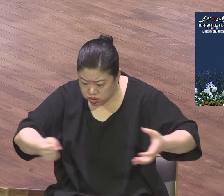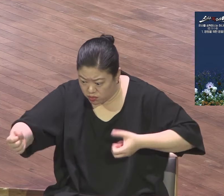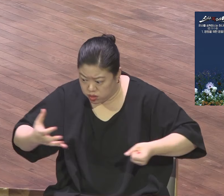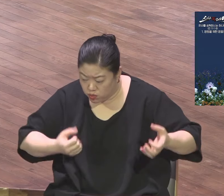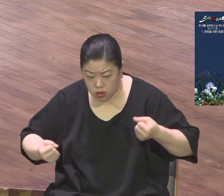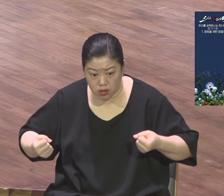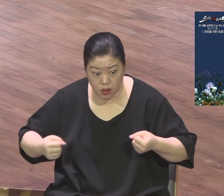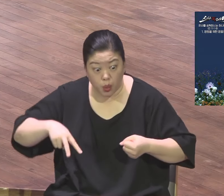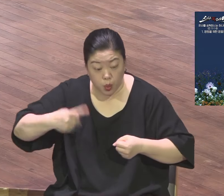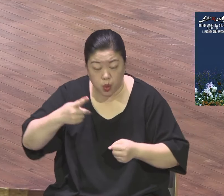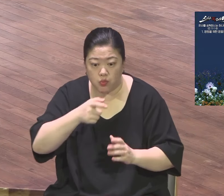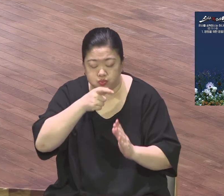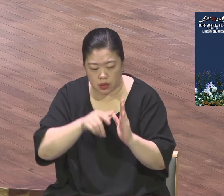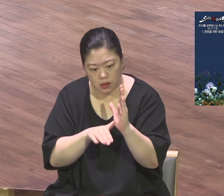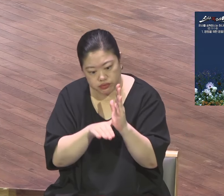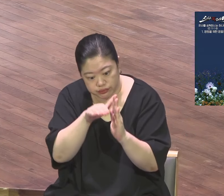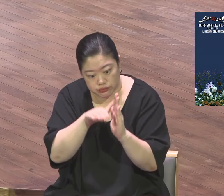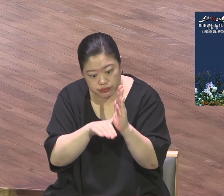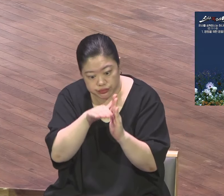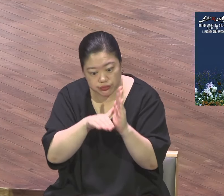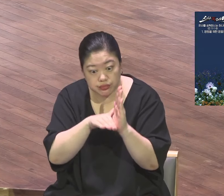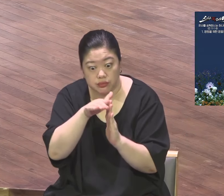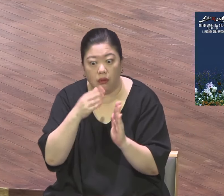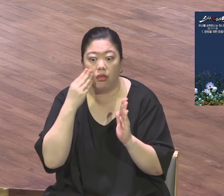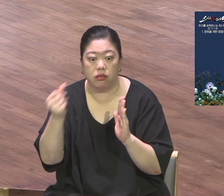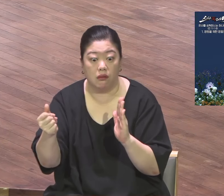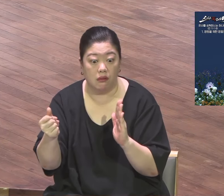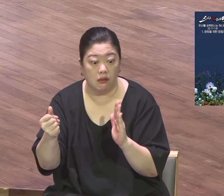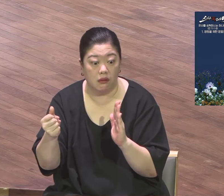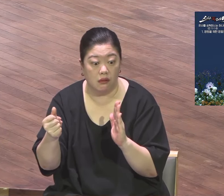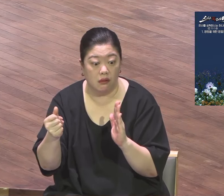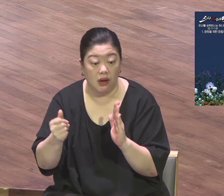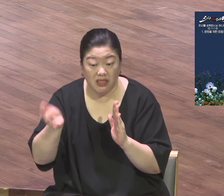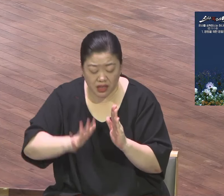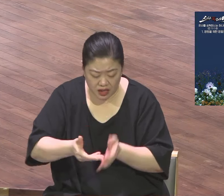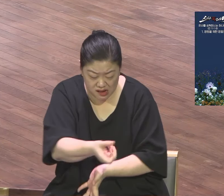없어져 버려요. 그냥 그 말라버려요. 이상하지요.